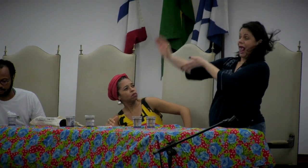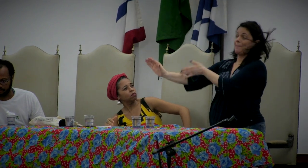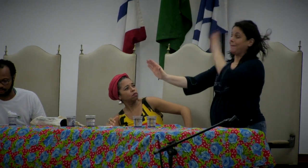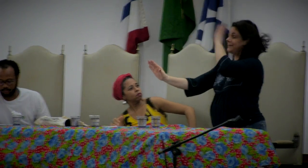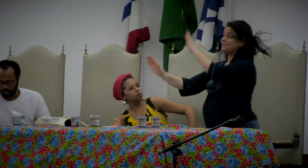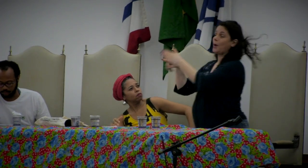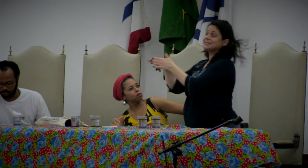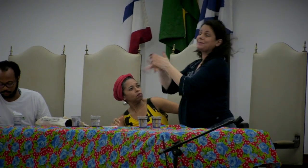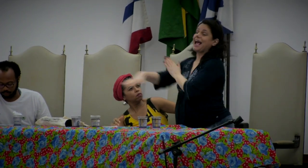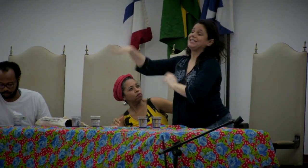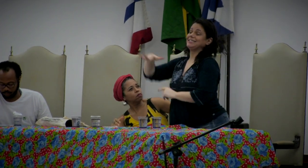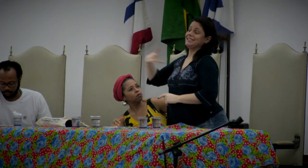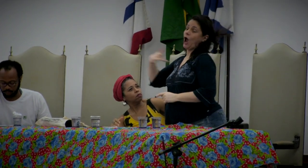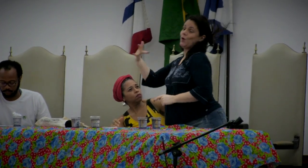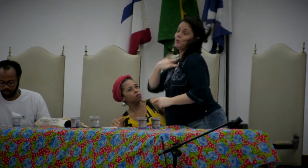pesquisas